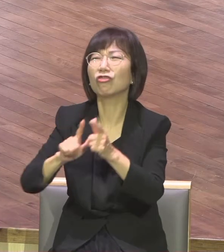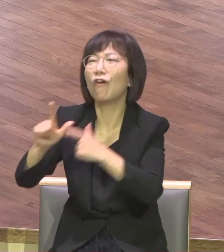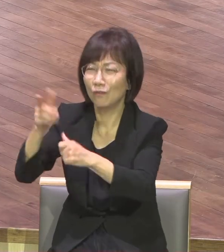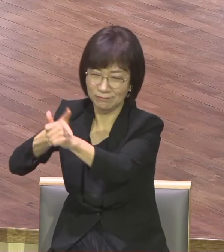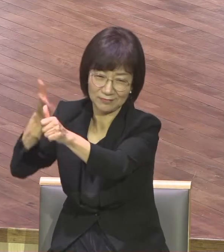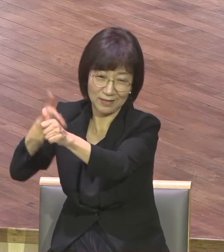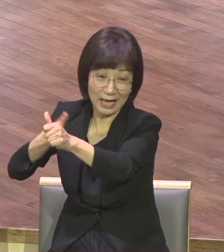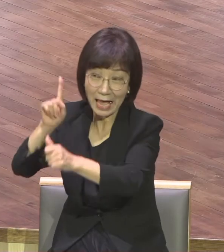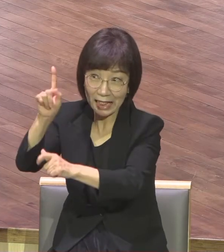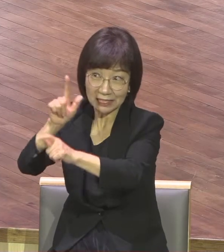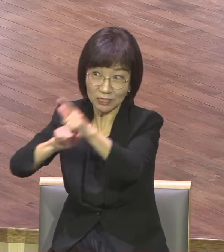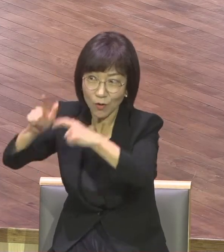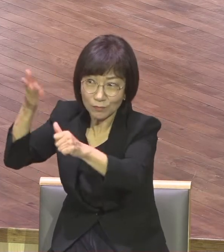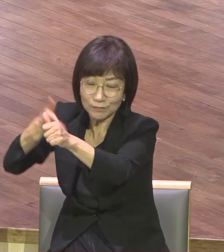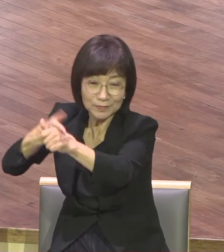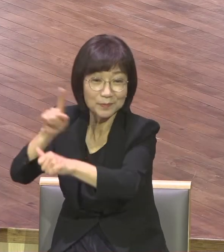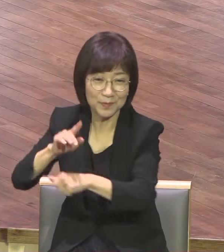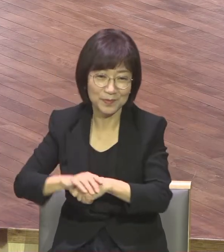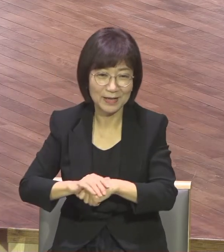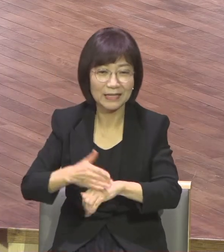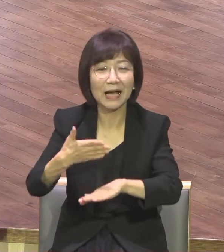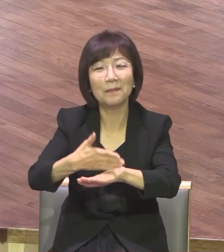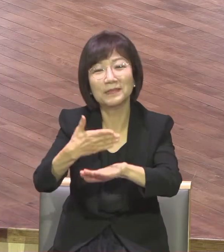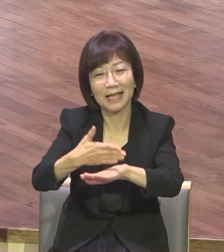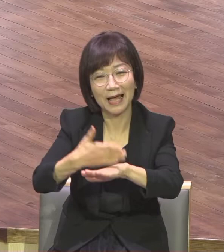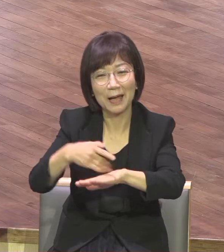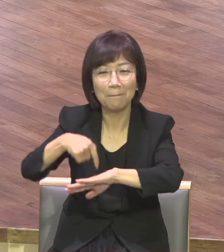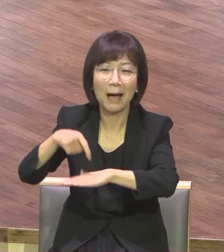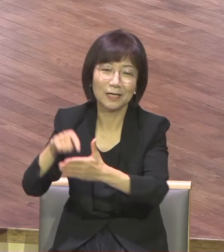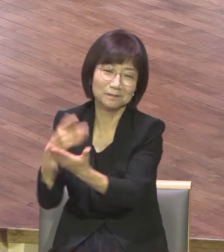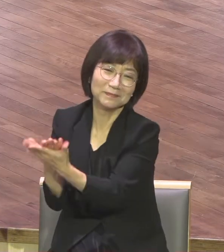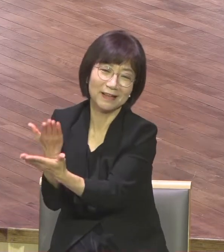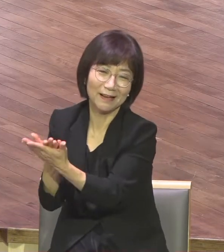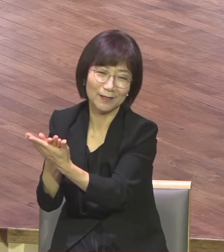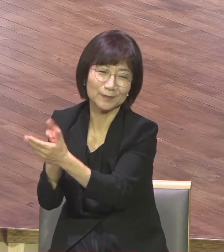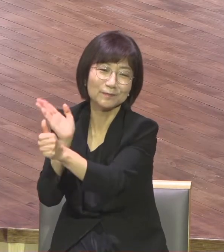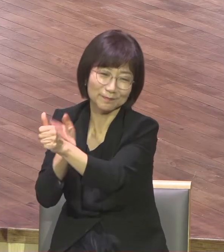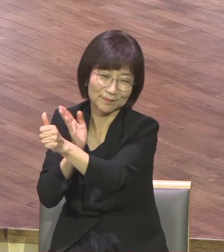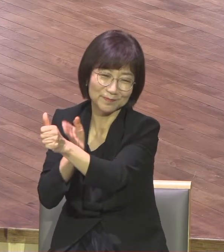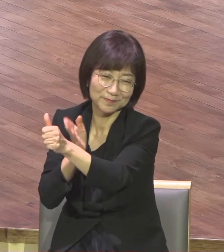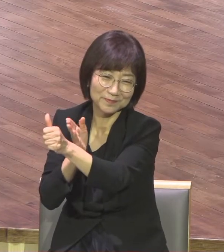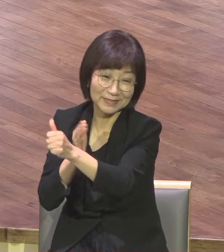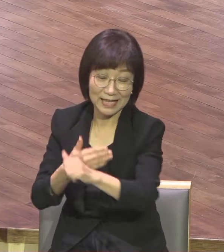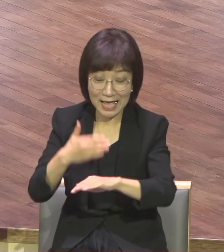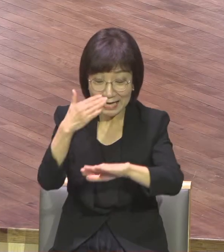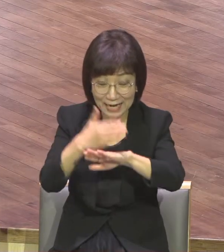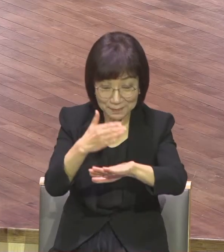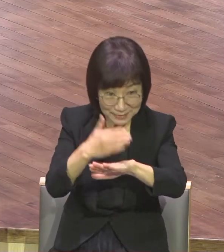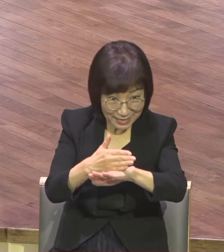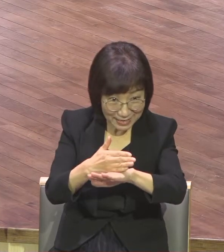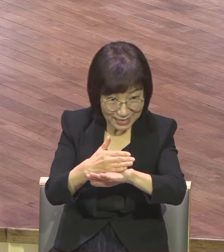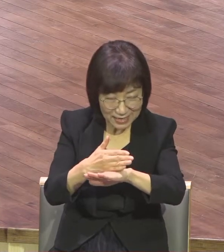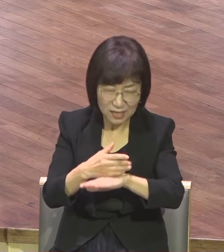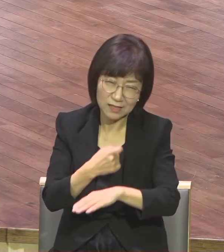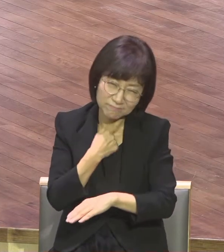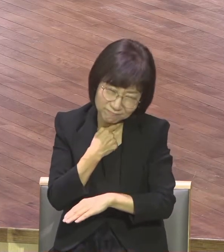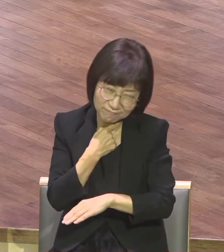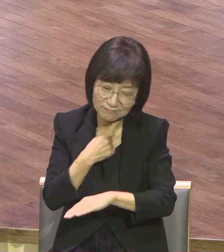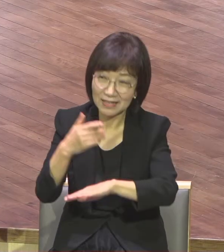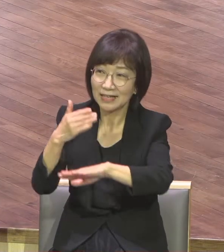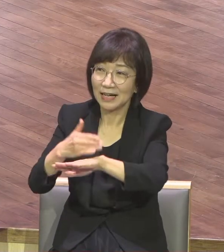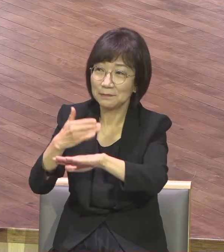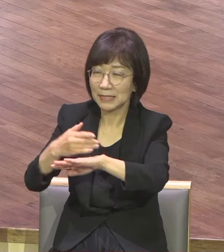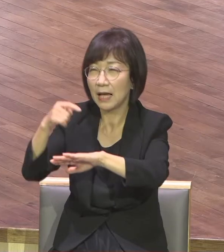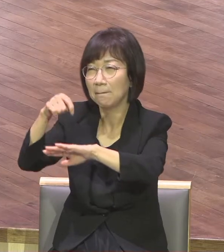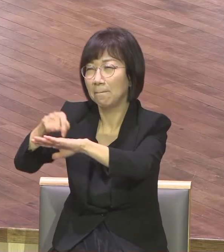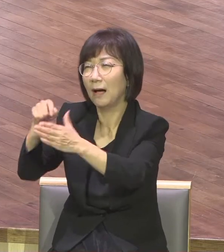그게 뭔지 아세요? 감사할 수 있는 마음을 더욱 주옵소서. 감사할 수 있는 마음. 감사할 수